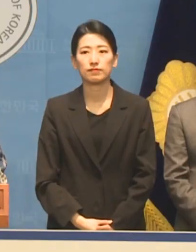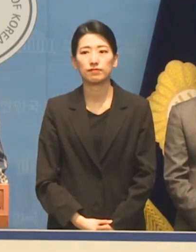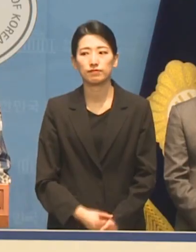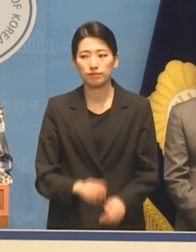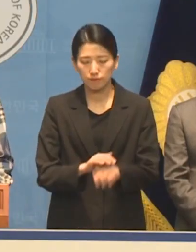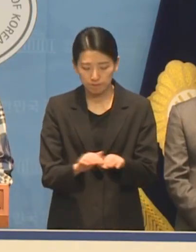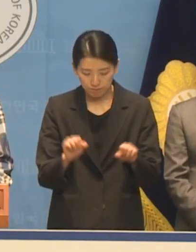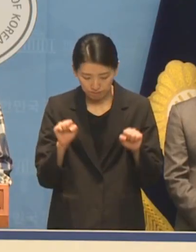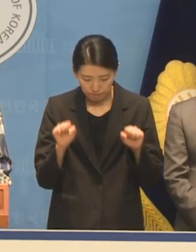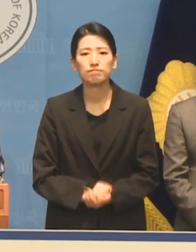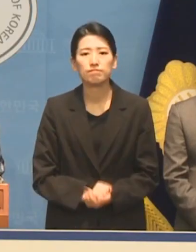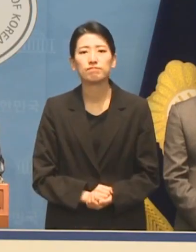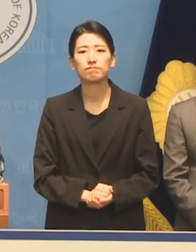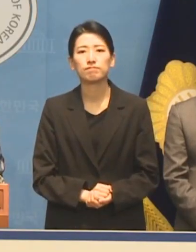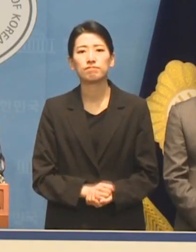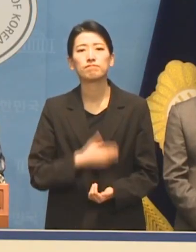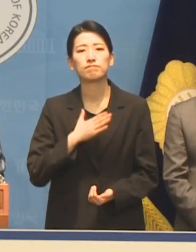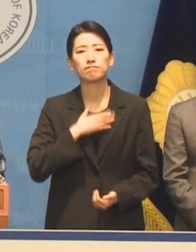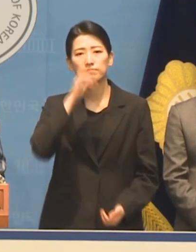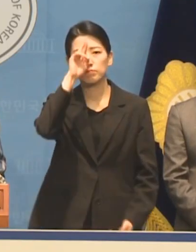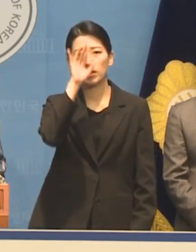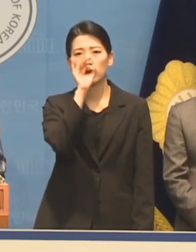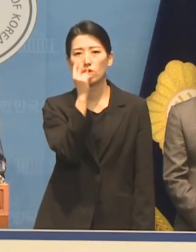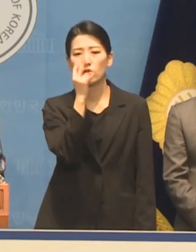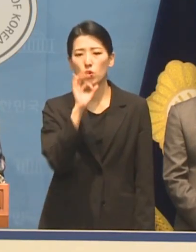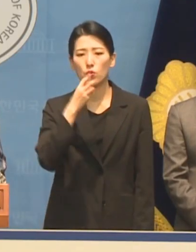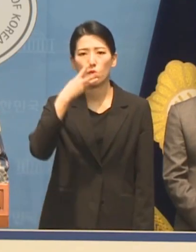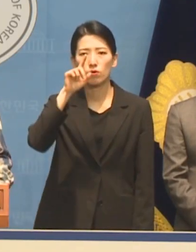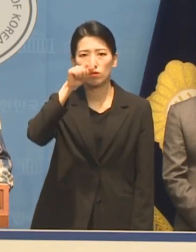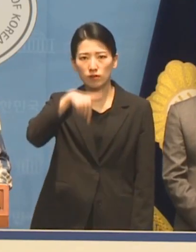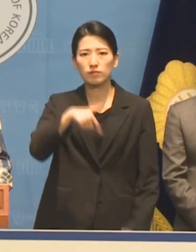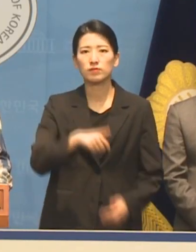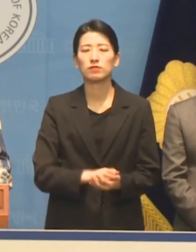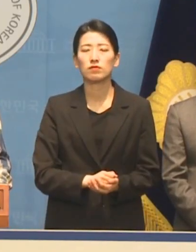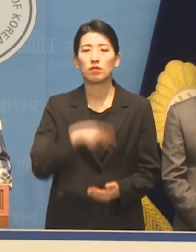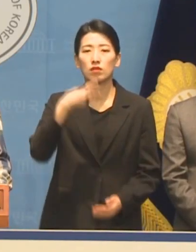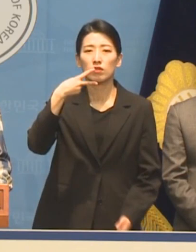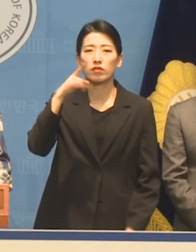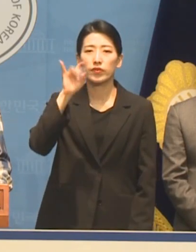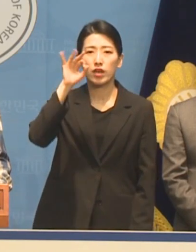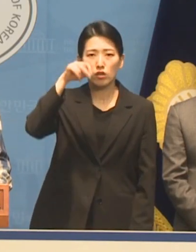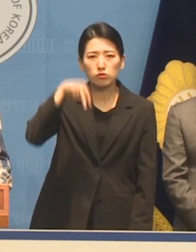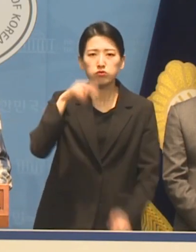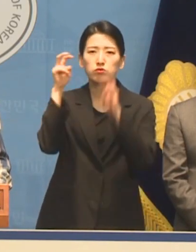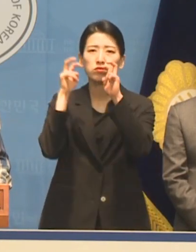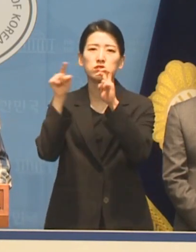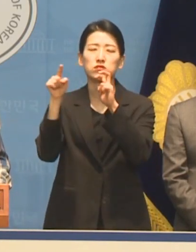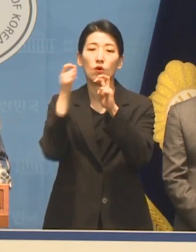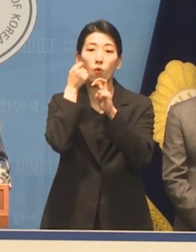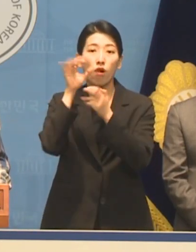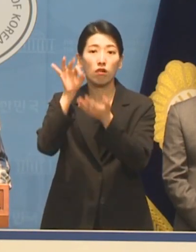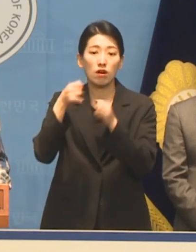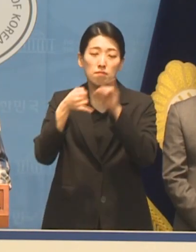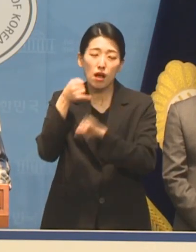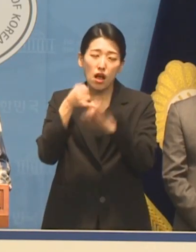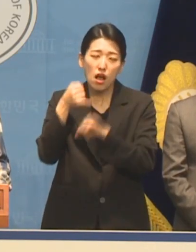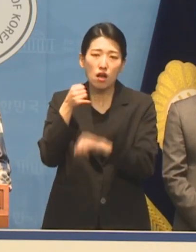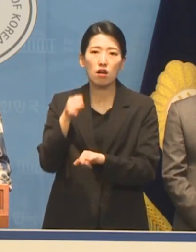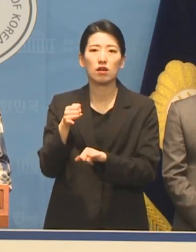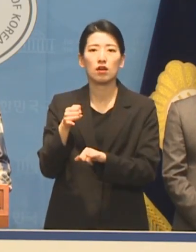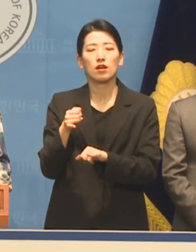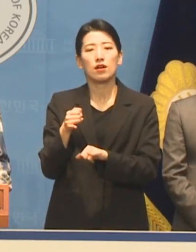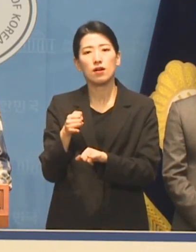네, 안녕하십니까. 금속노처장 박용락입니다. 대유그룹 임금체불 문제를 해결하기 위해 힘써주고